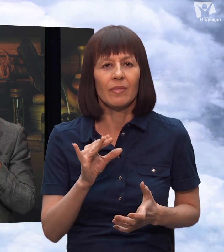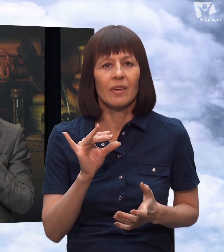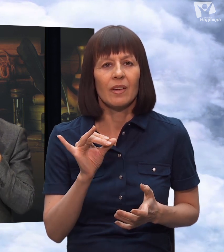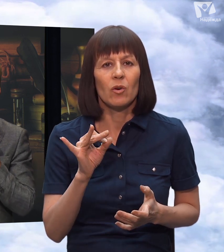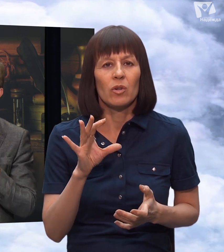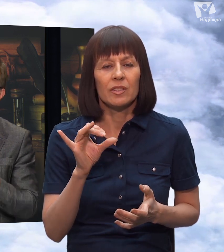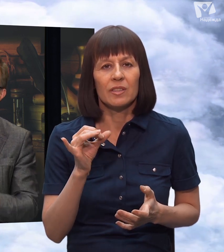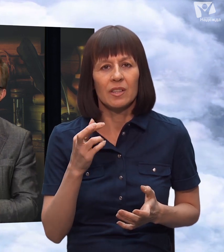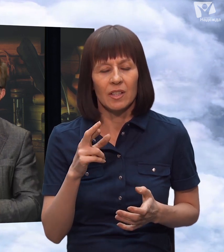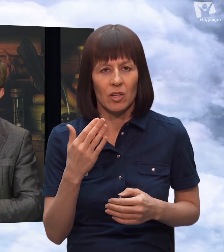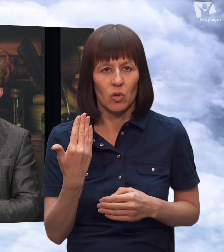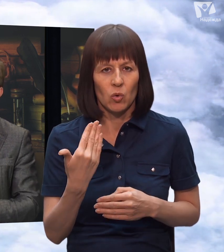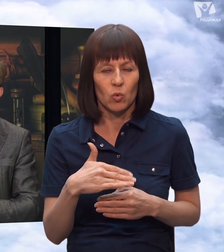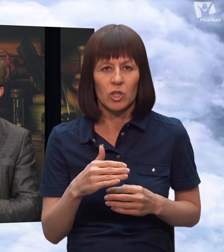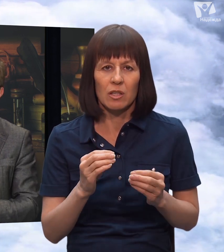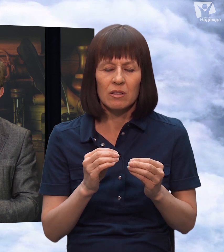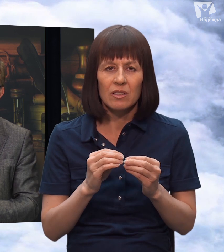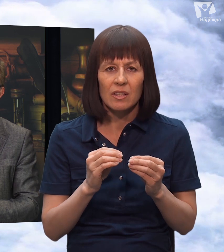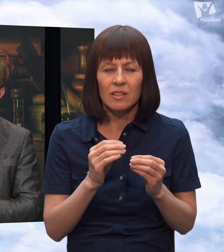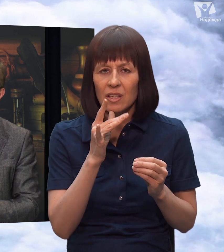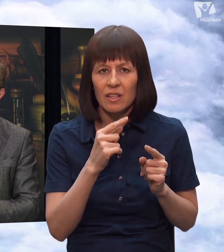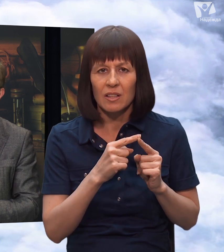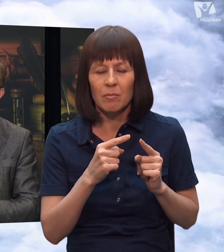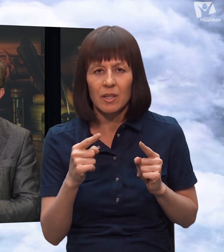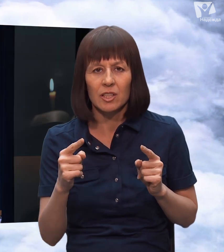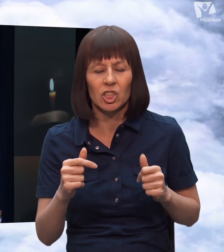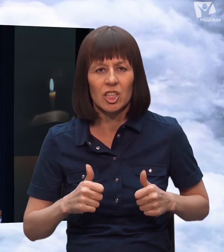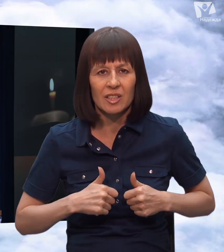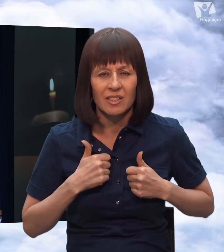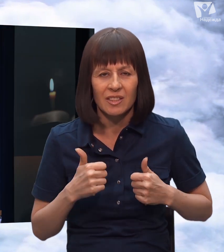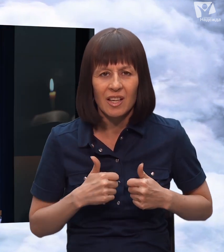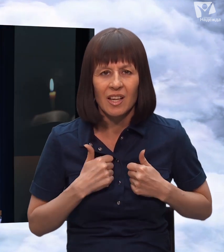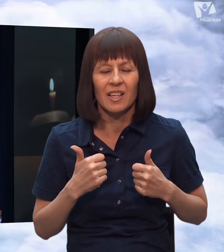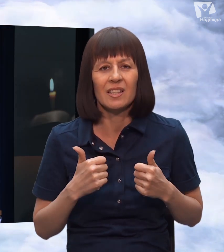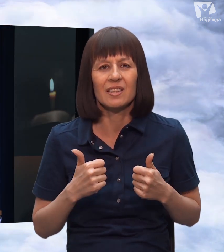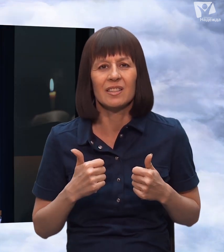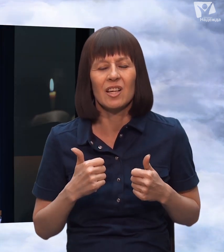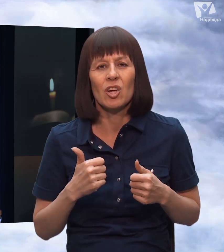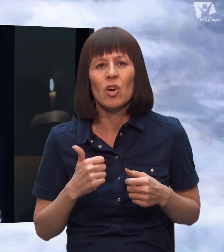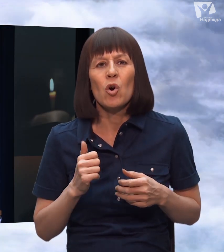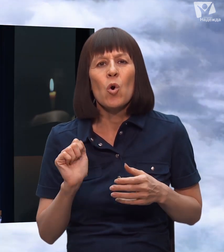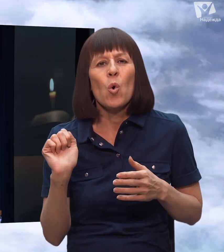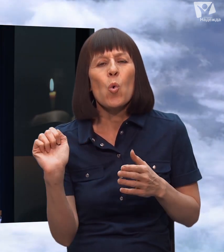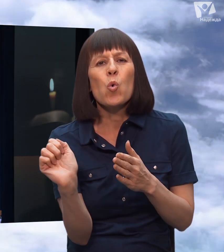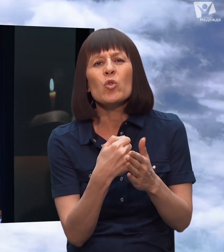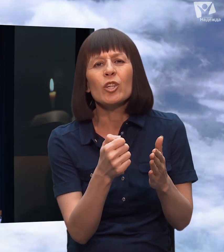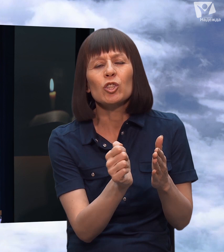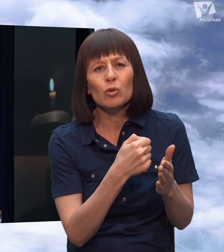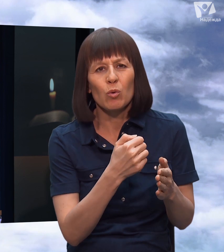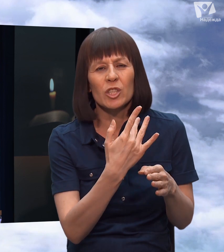оси 10 лет уже проводит религиозный реформ очищает израиль от идолов